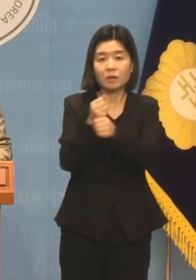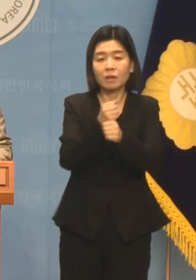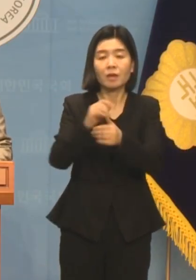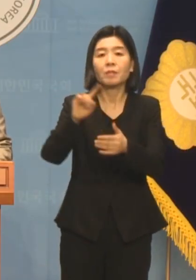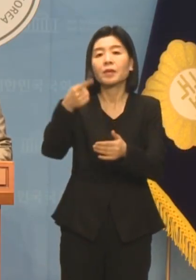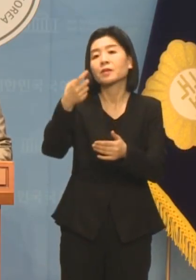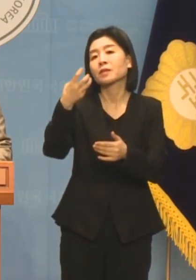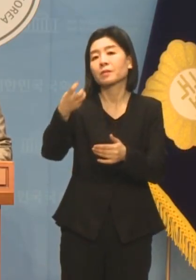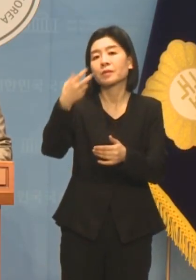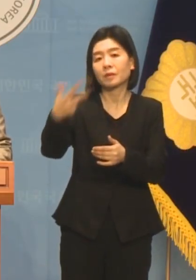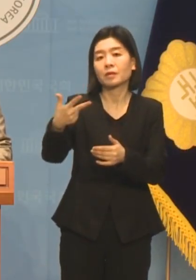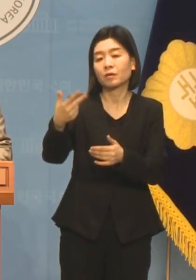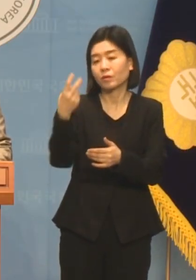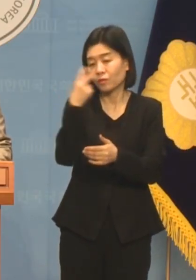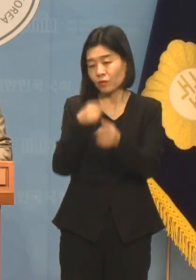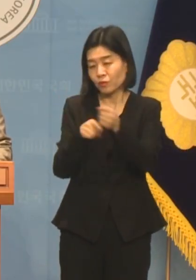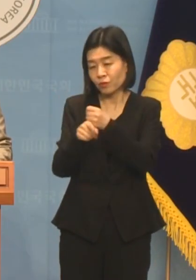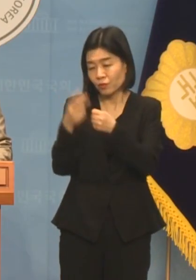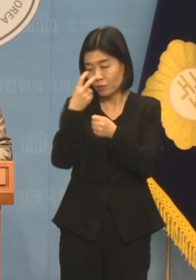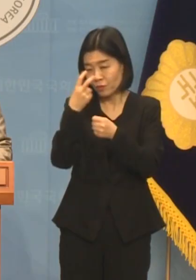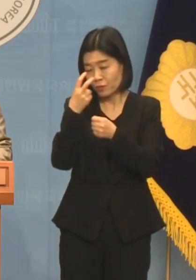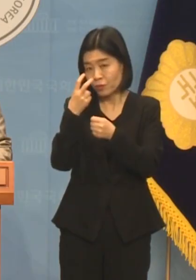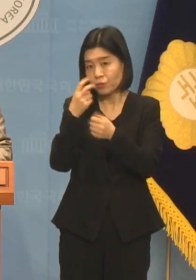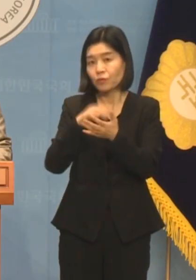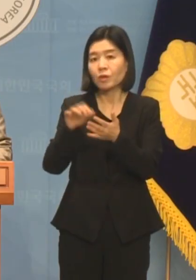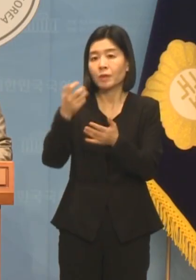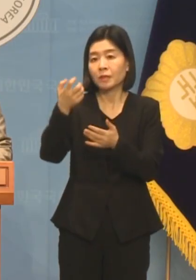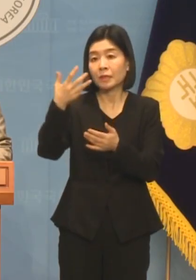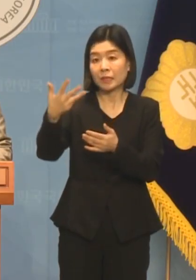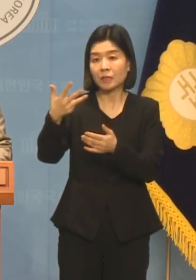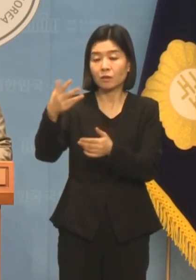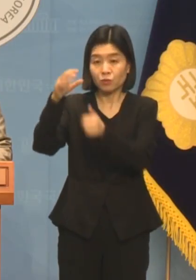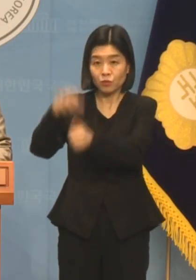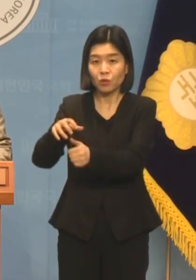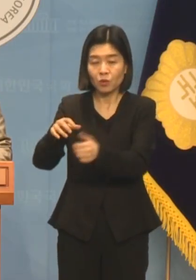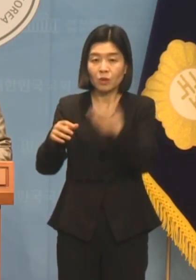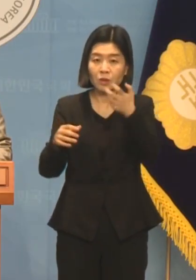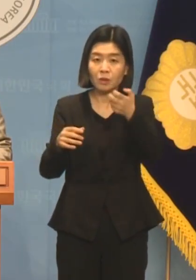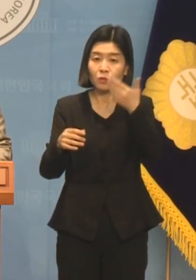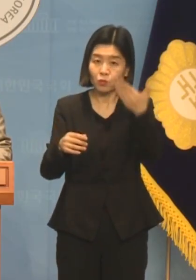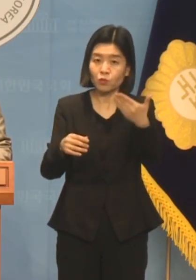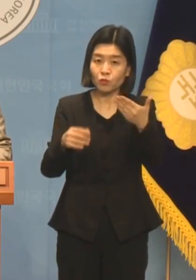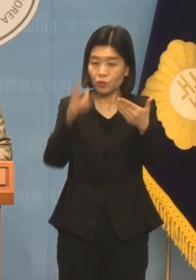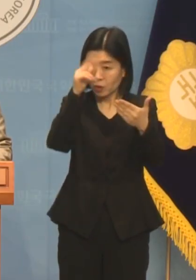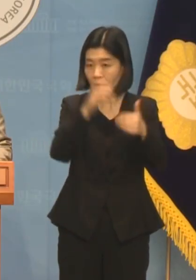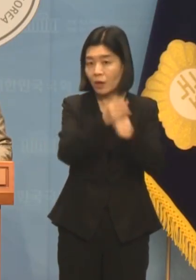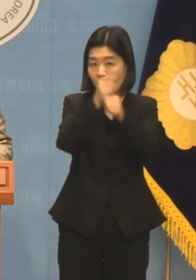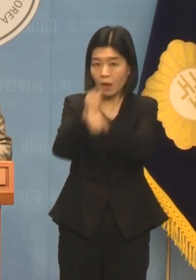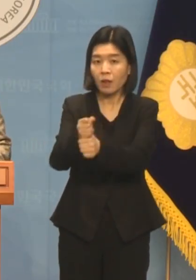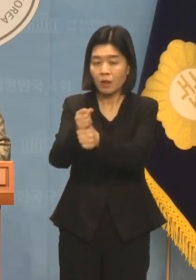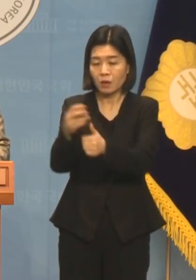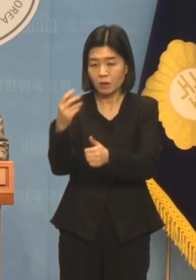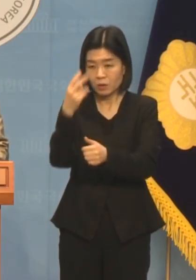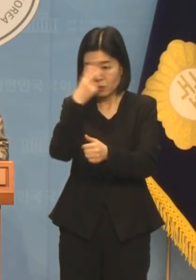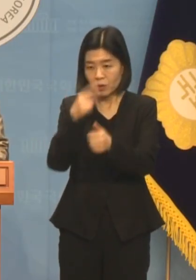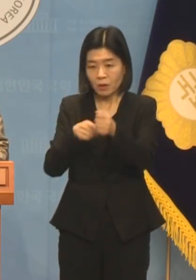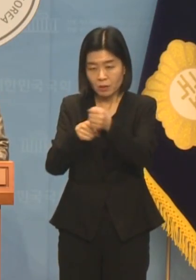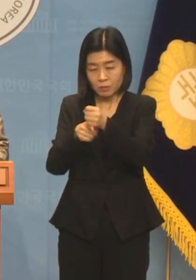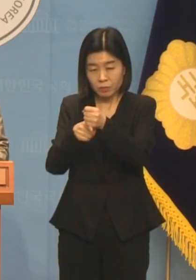그중 87명을 구속하고 79명이 검찰로 넘겨져 다시 수사를 받고